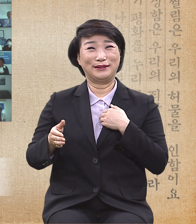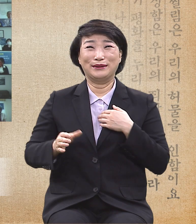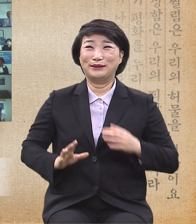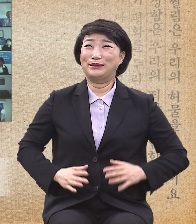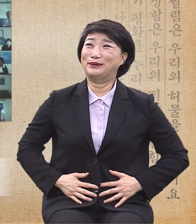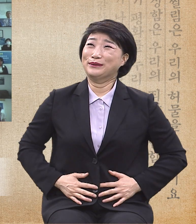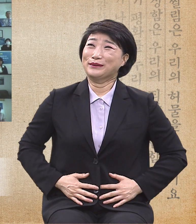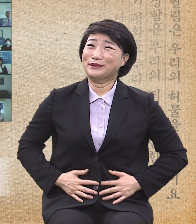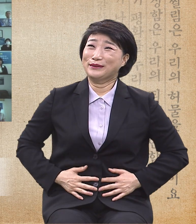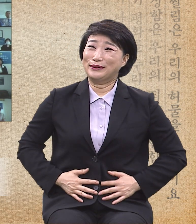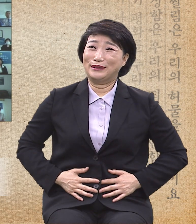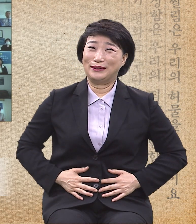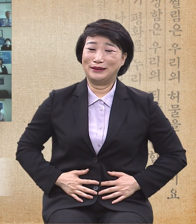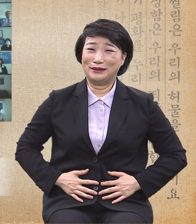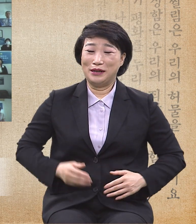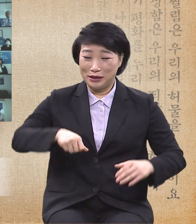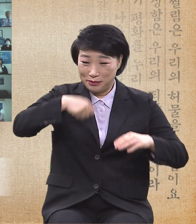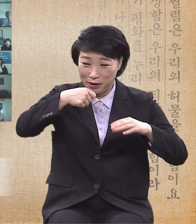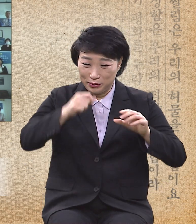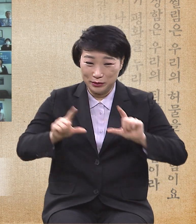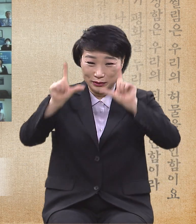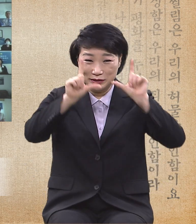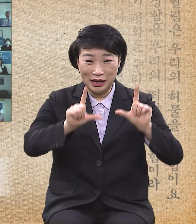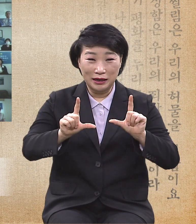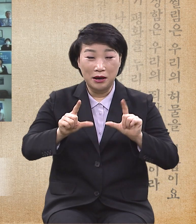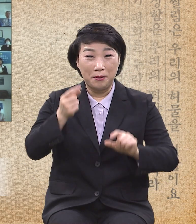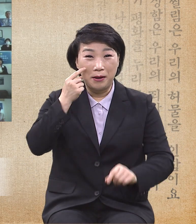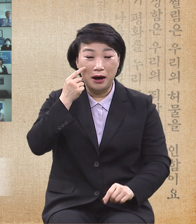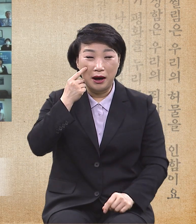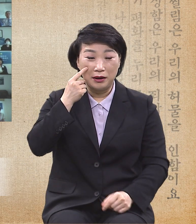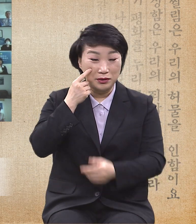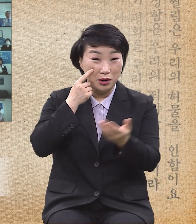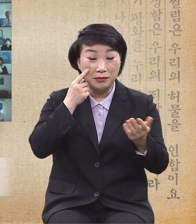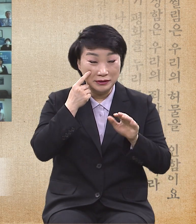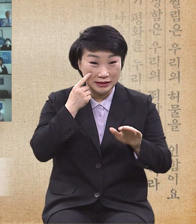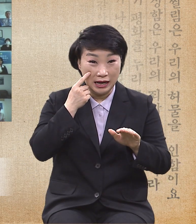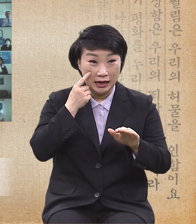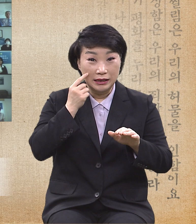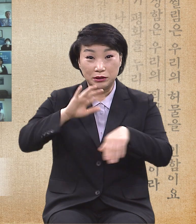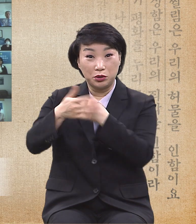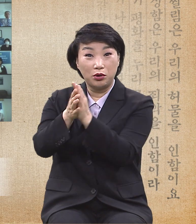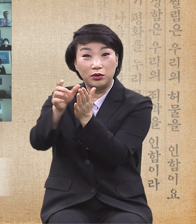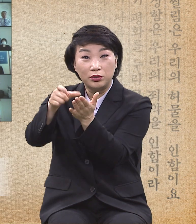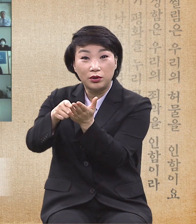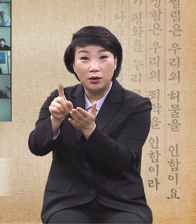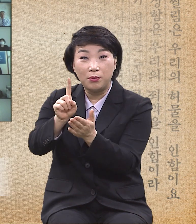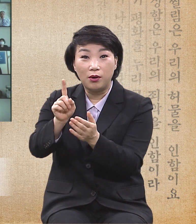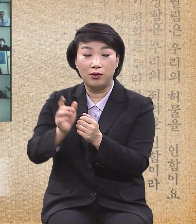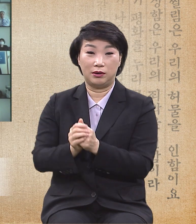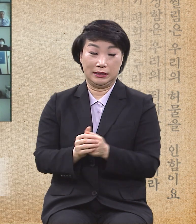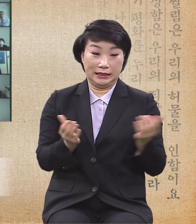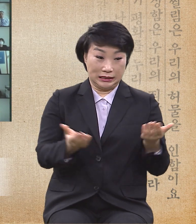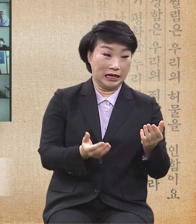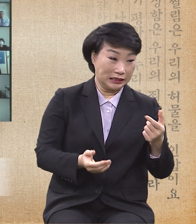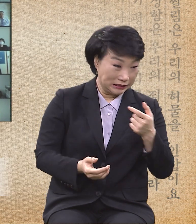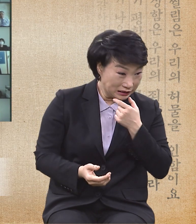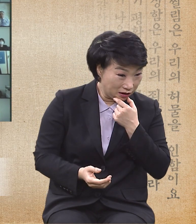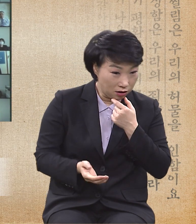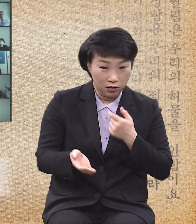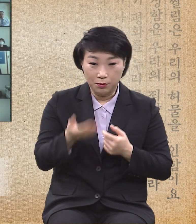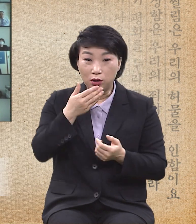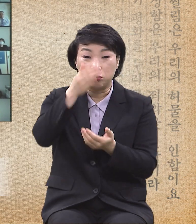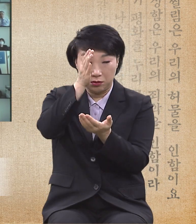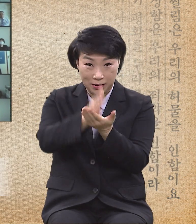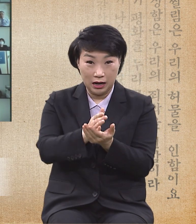줄인 창자를 채워 먹고 산다고 해보자. 성경은 일하기 싫은 자는